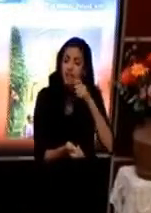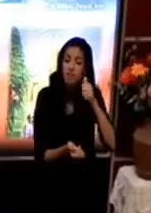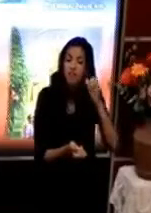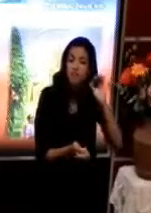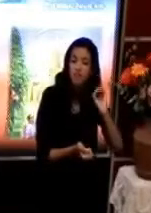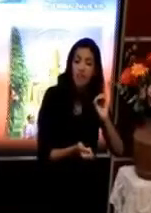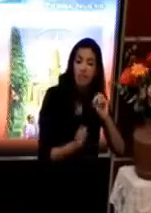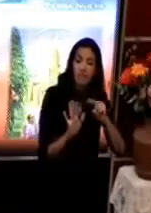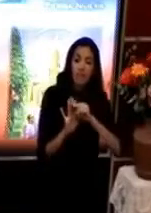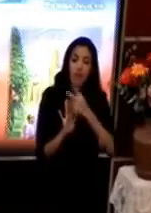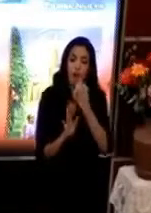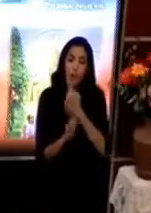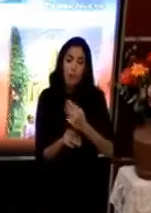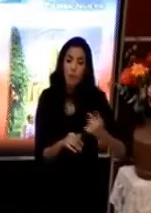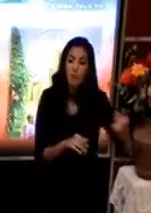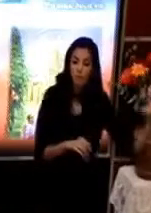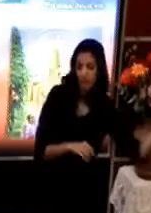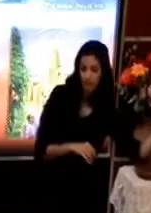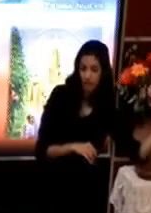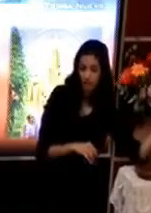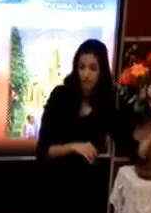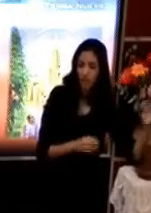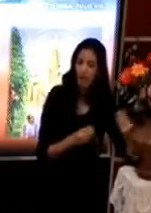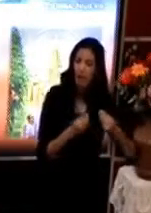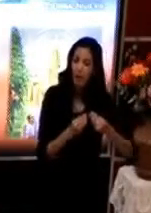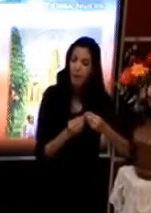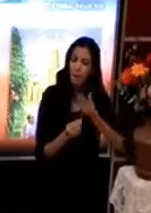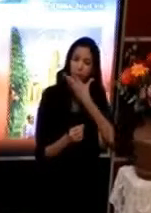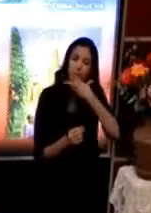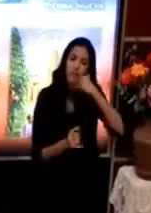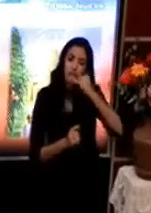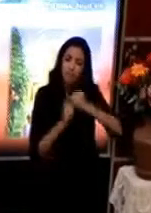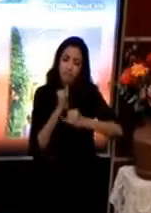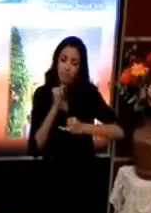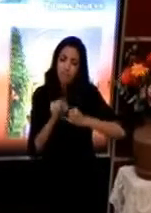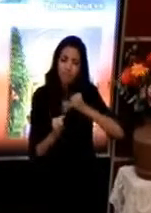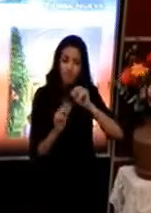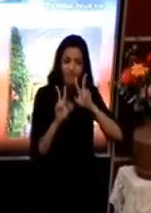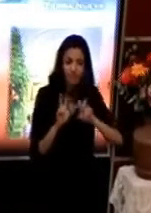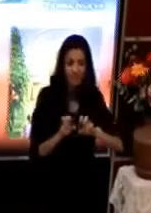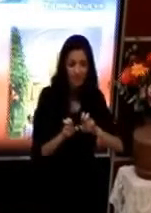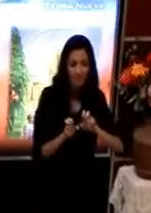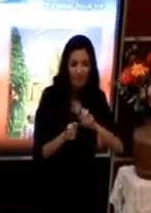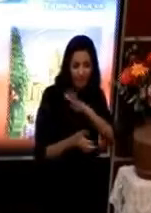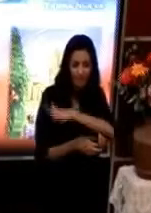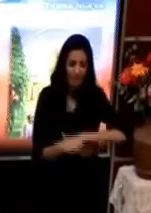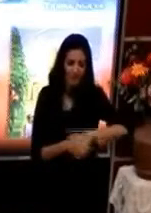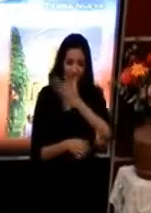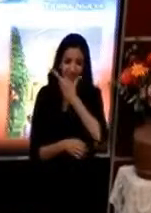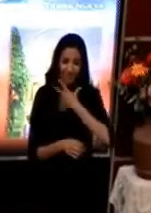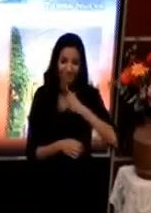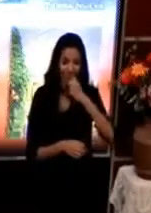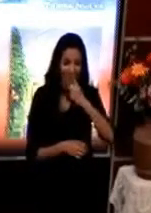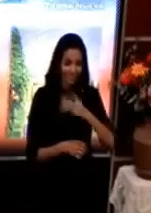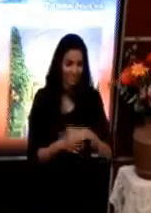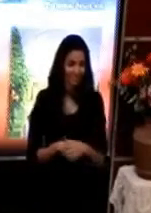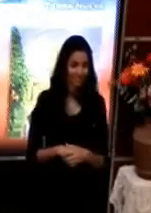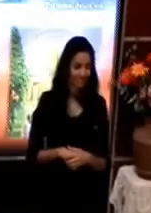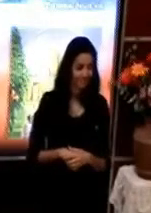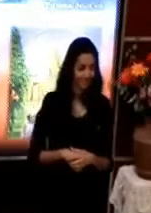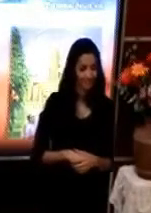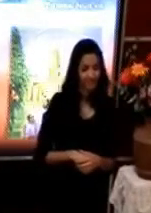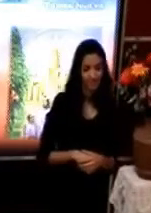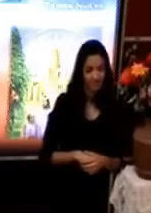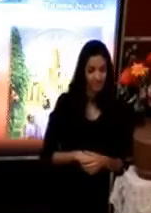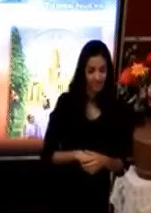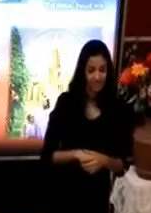1 al 3, en donde el Señor nos habla del pueblo de Dios y de la bendición que Dios